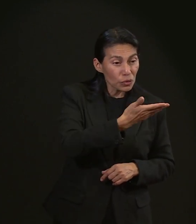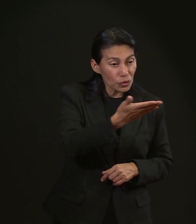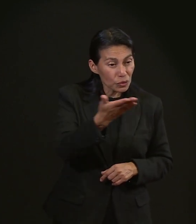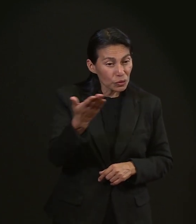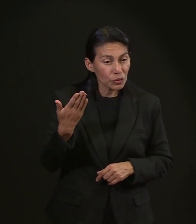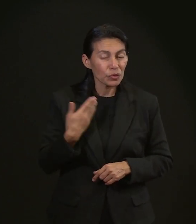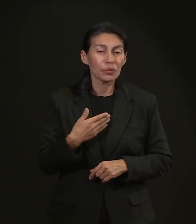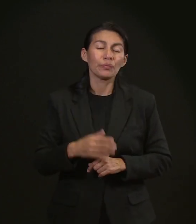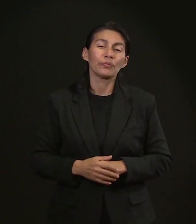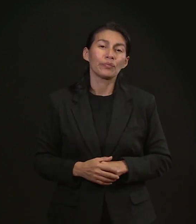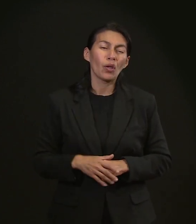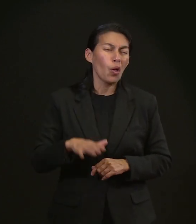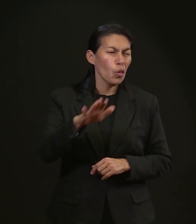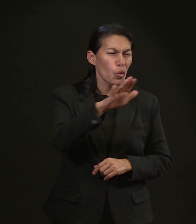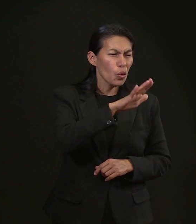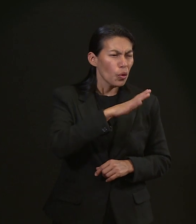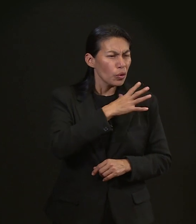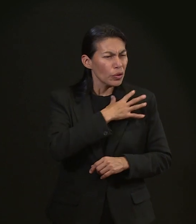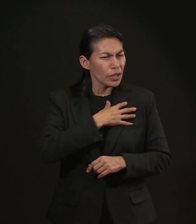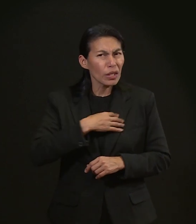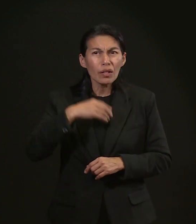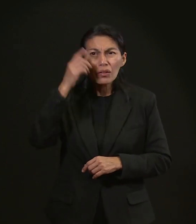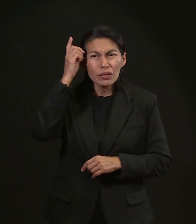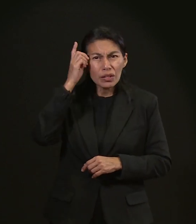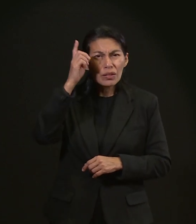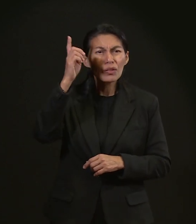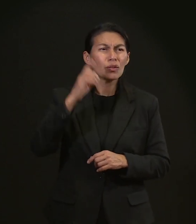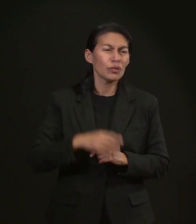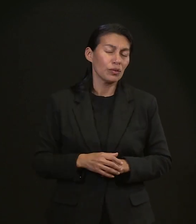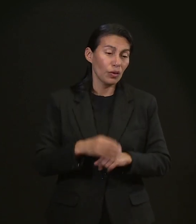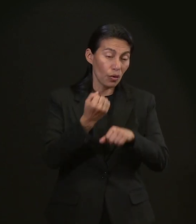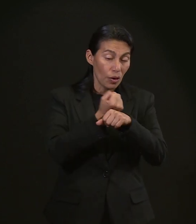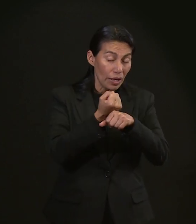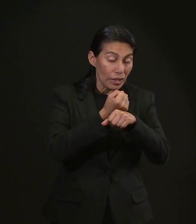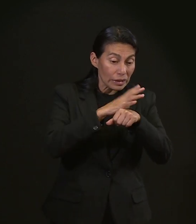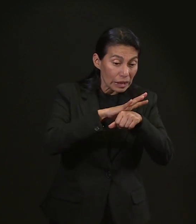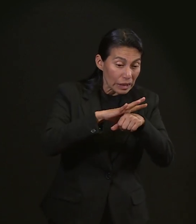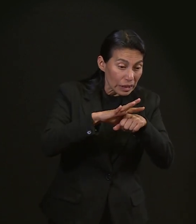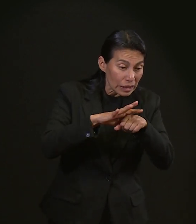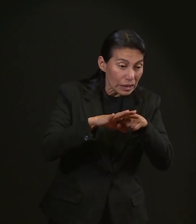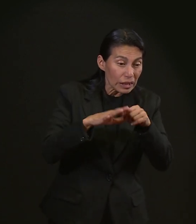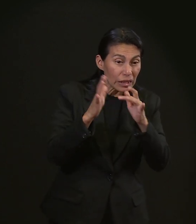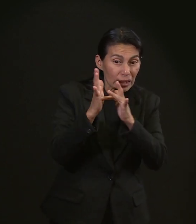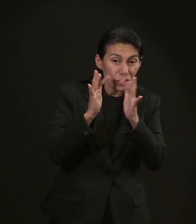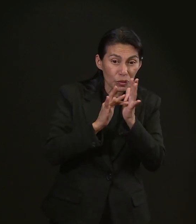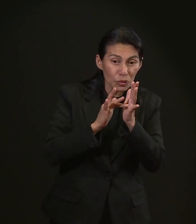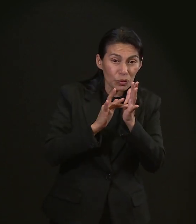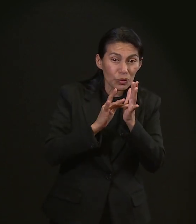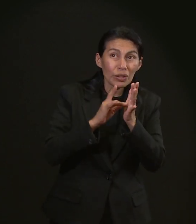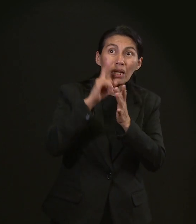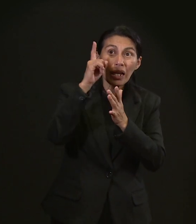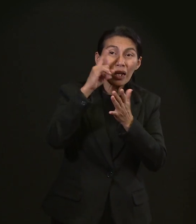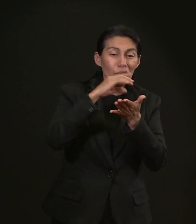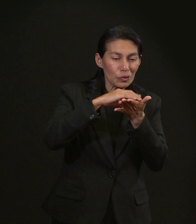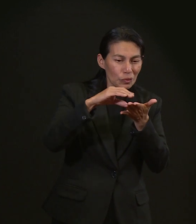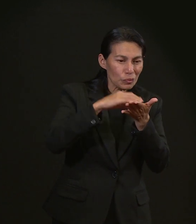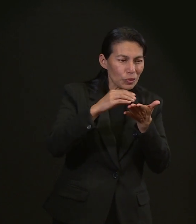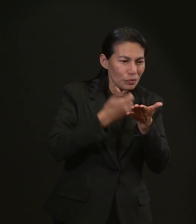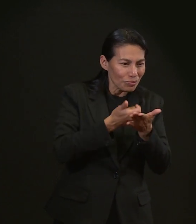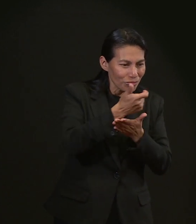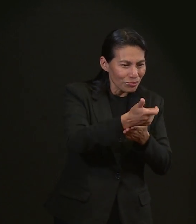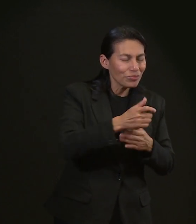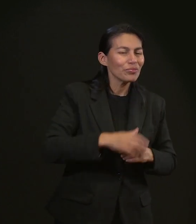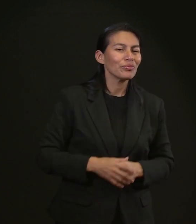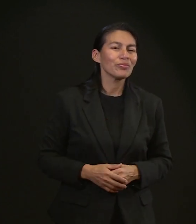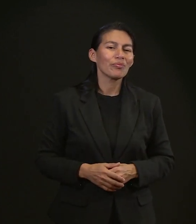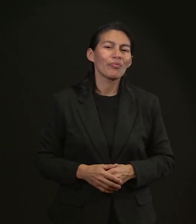somos una familia hijos de dios comprados con la preciosa sangre de jesús y la mayor bendición